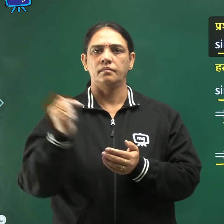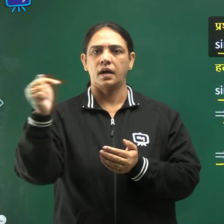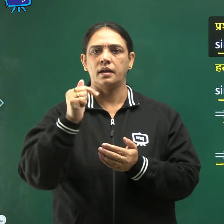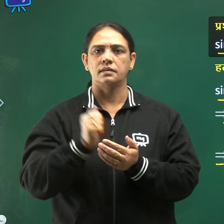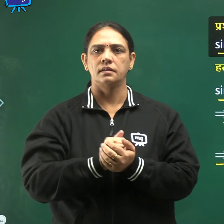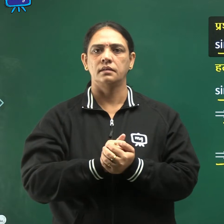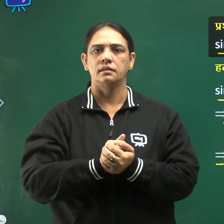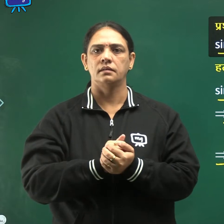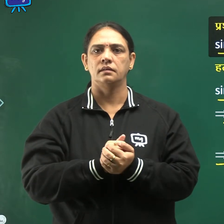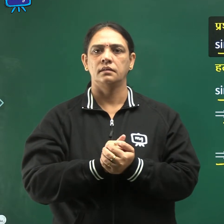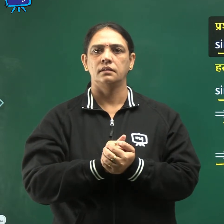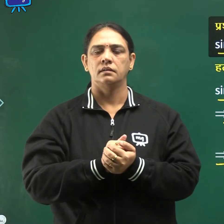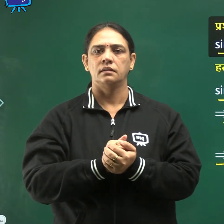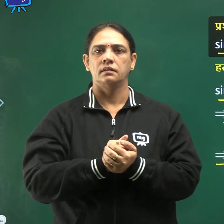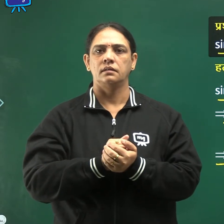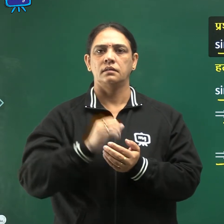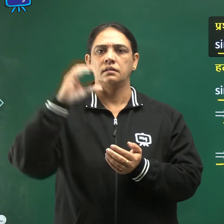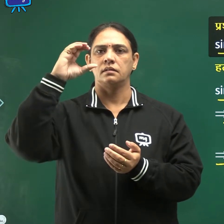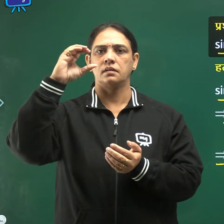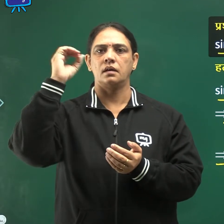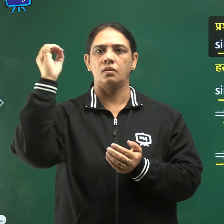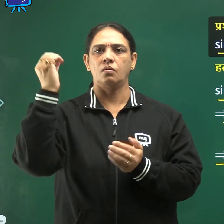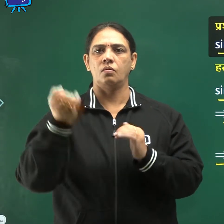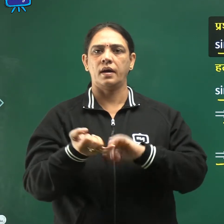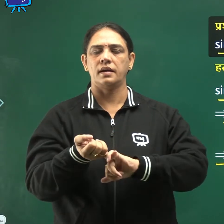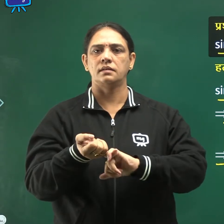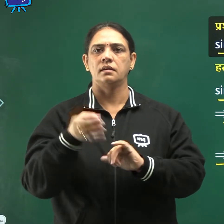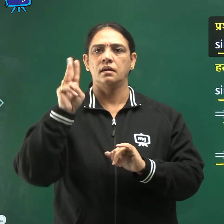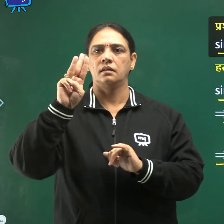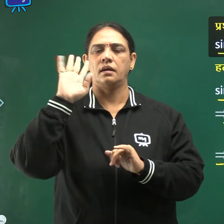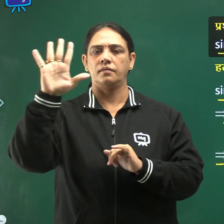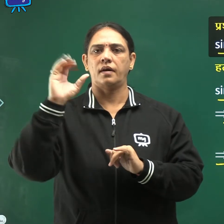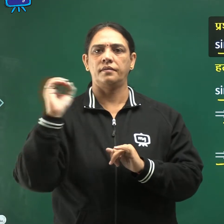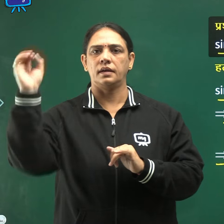माइनस कॉस 35 डिग्री